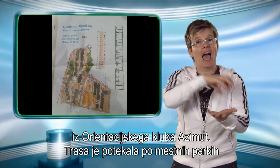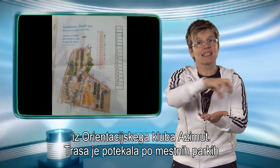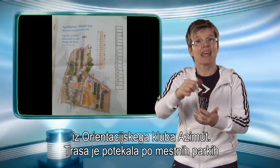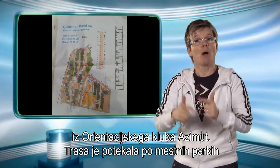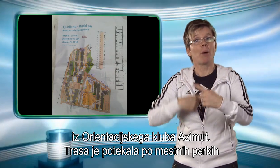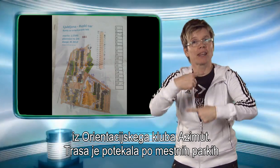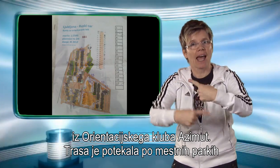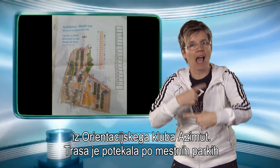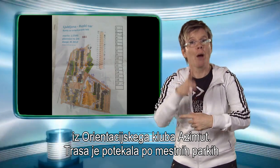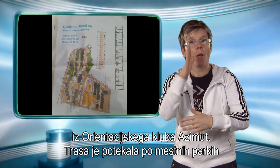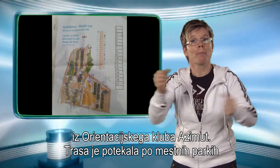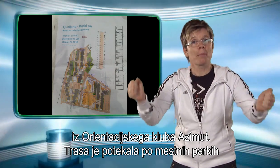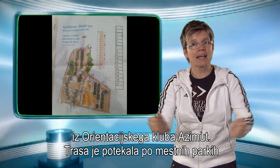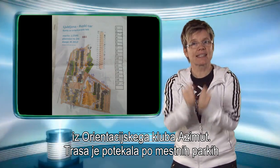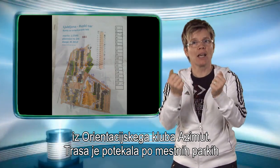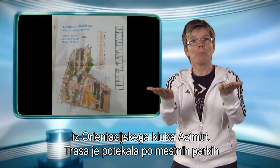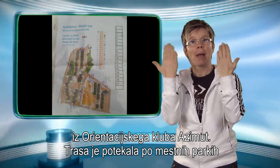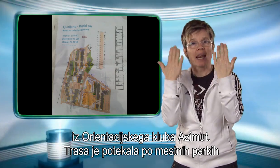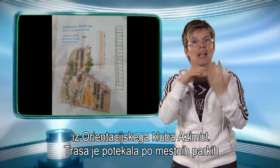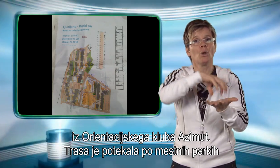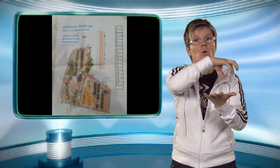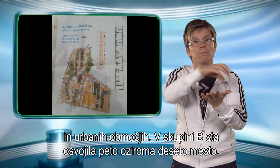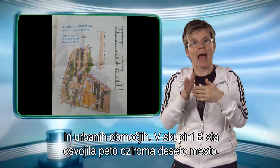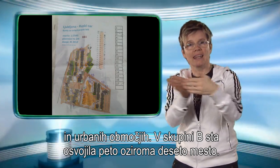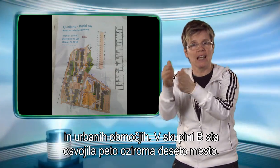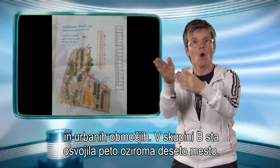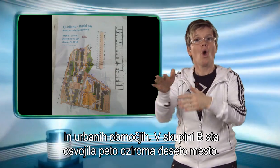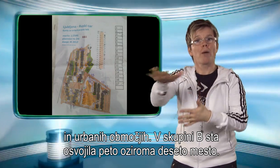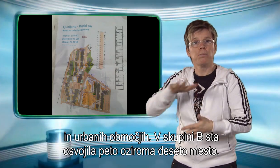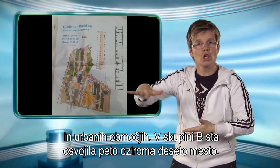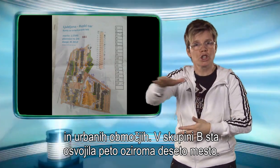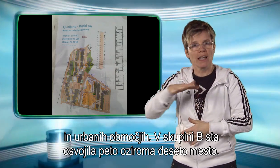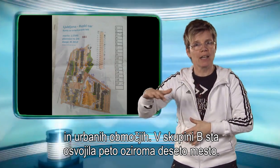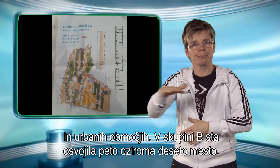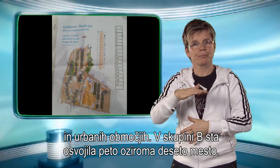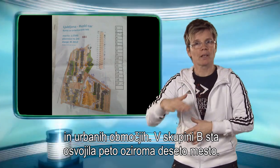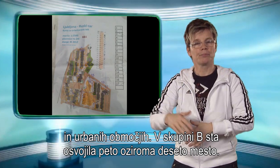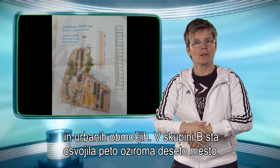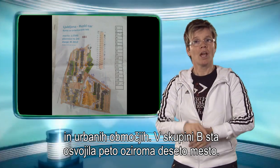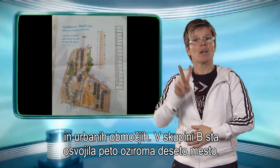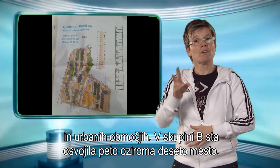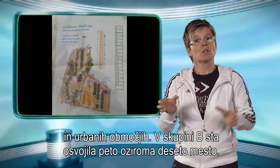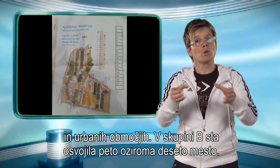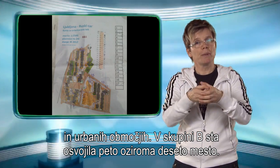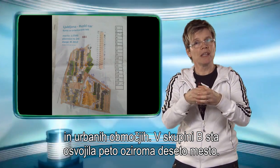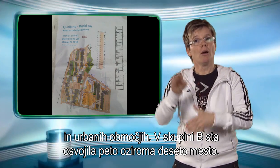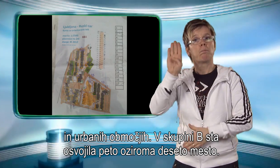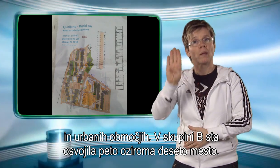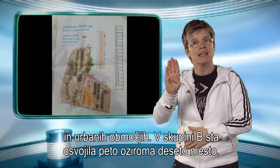Trasa je potekala po mestnih parkih in urbanih območjih. V skupini B sta